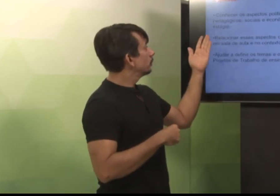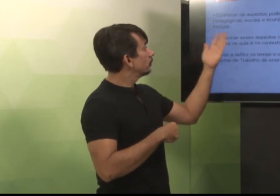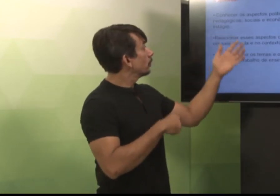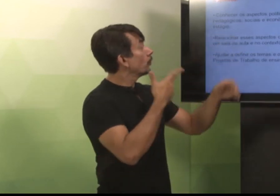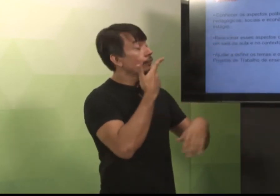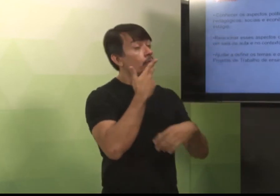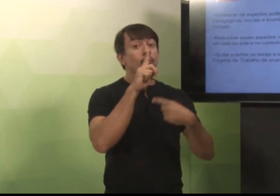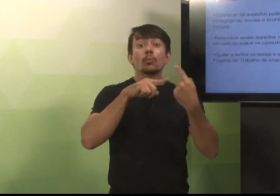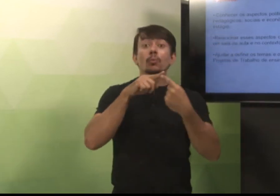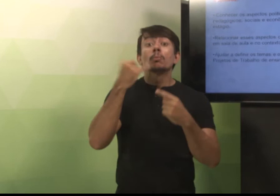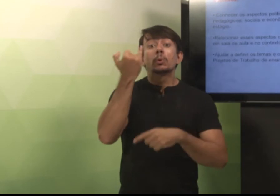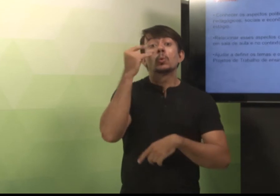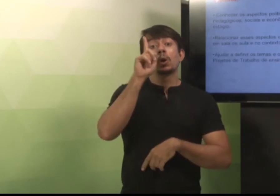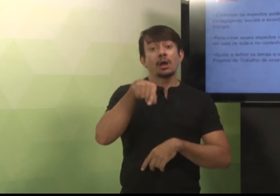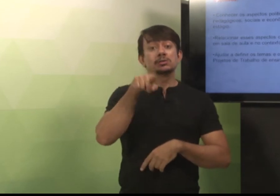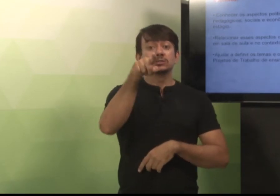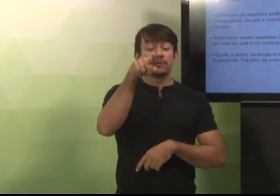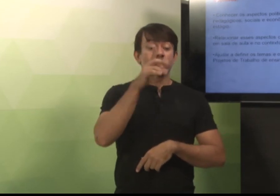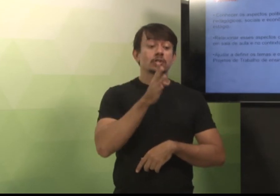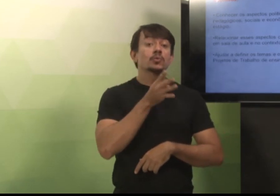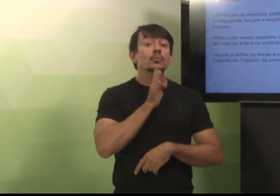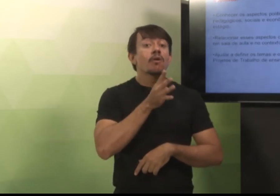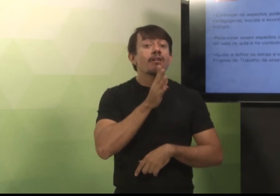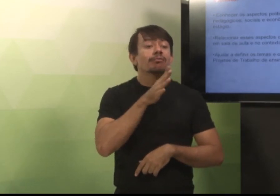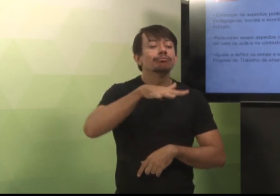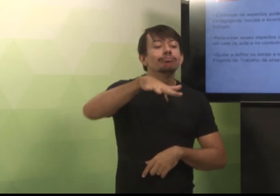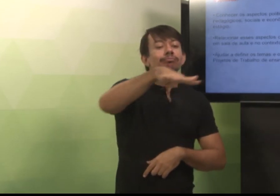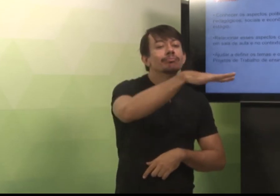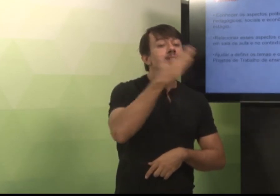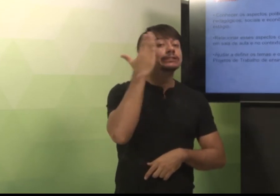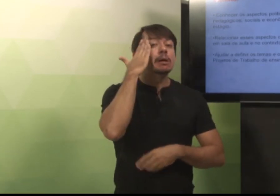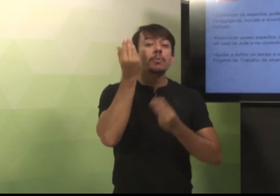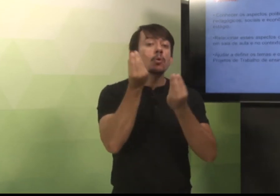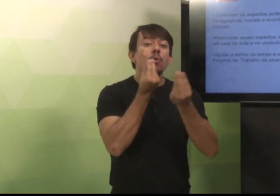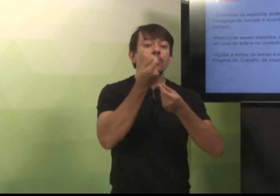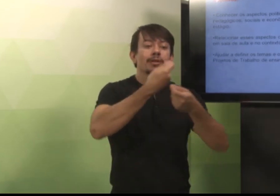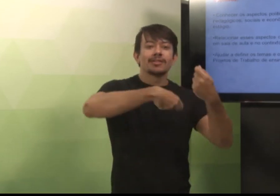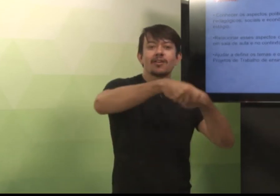que você possa conhecer o aspecto administrativo, político,